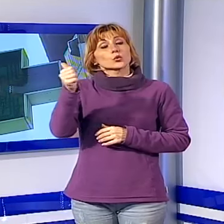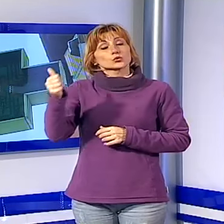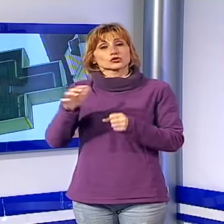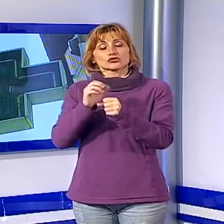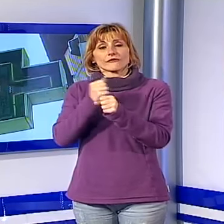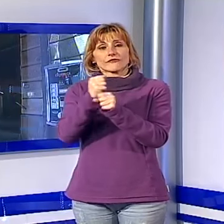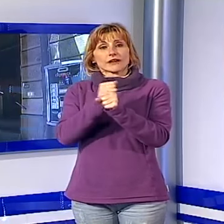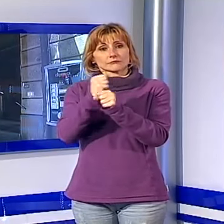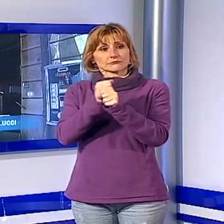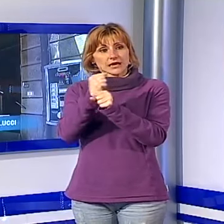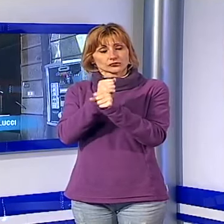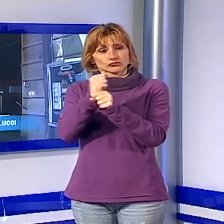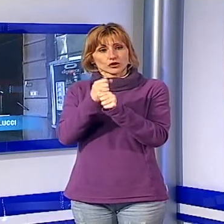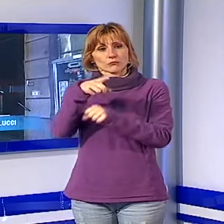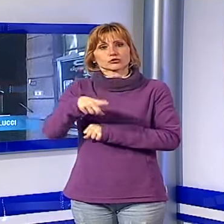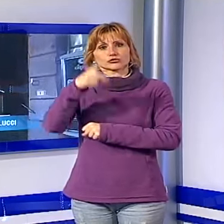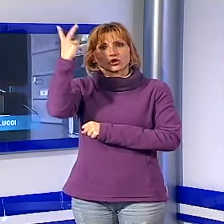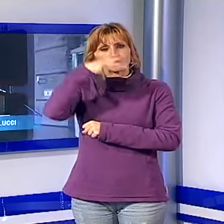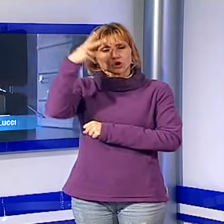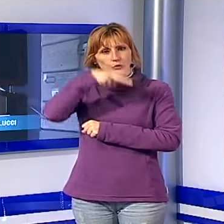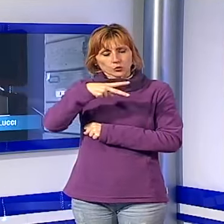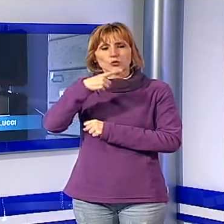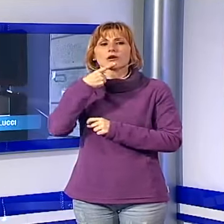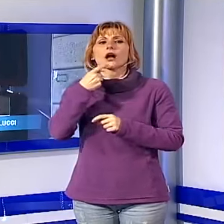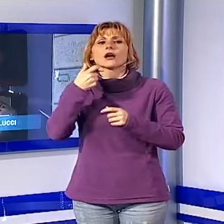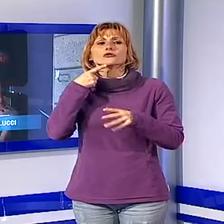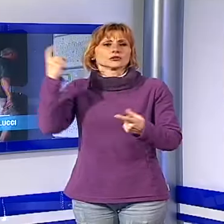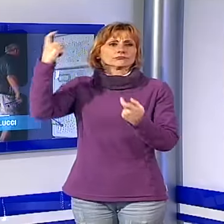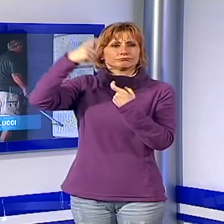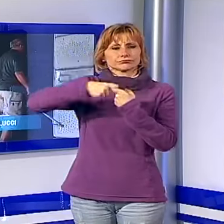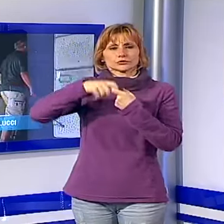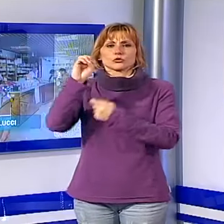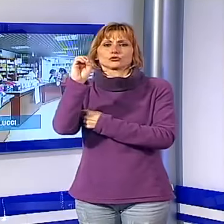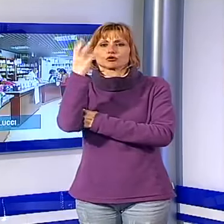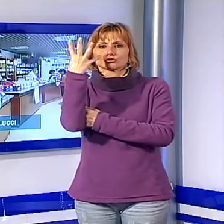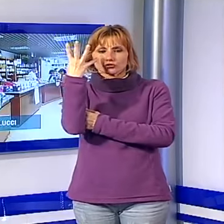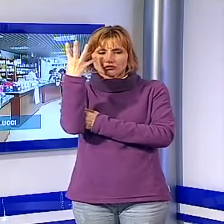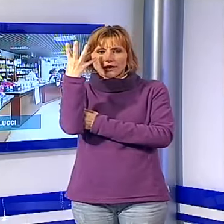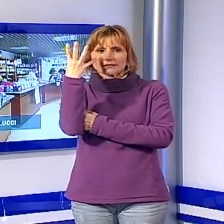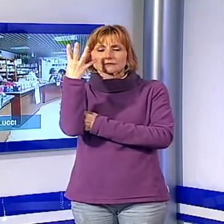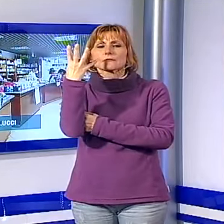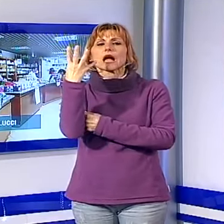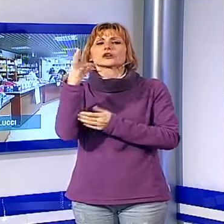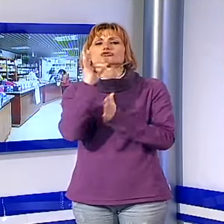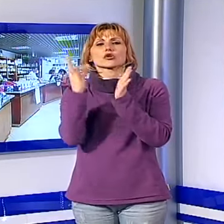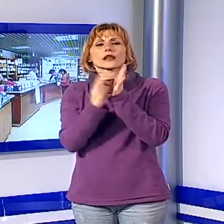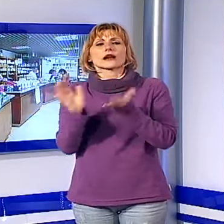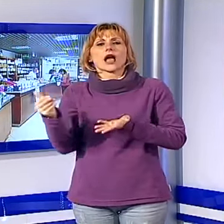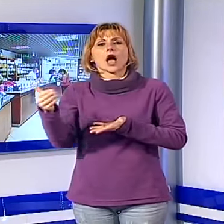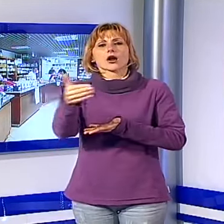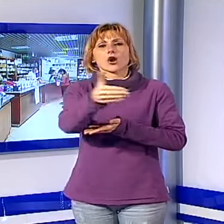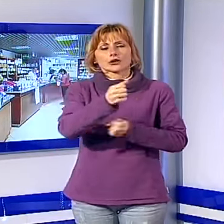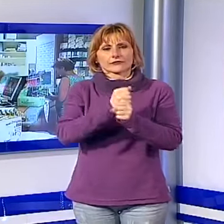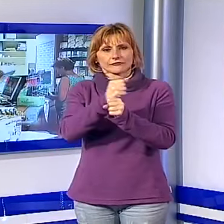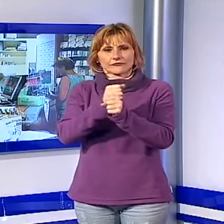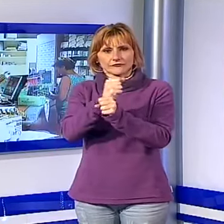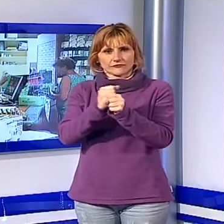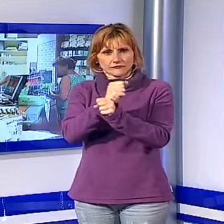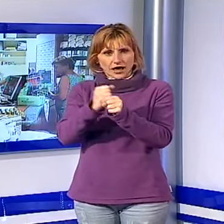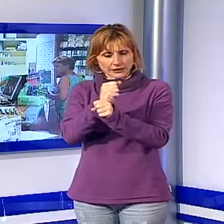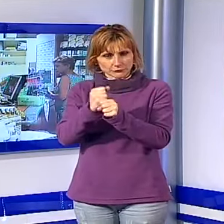della provincia di Lucca che hanno deciso di aderire alla 14esima giornata di raccolta del farmaco organizzata dalla Fondazione